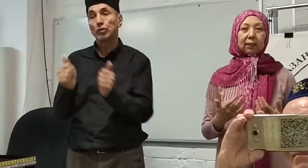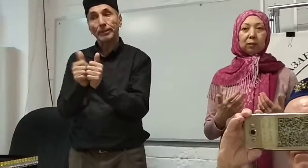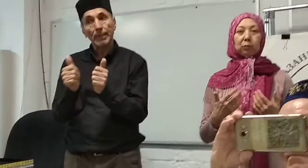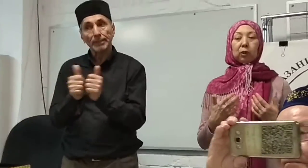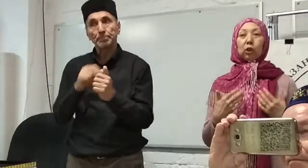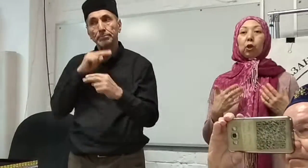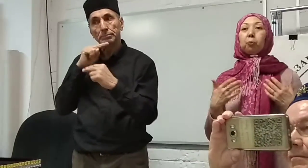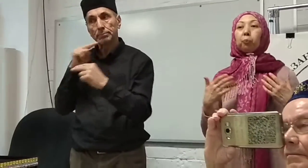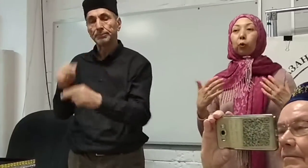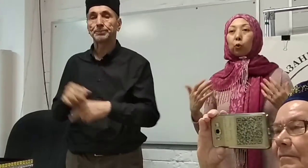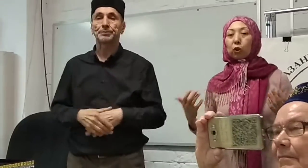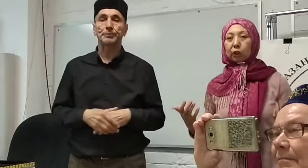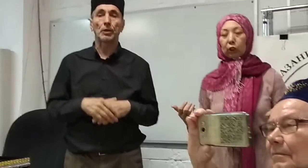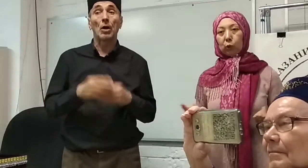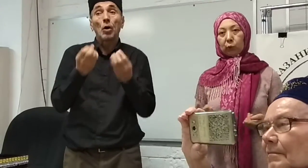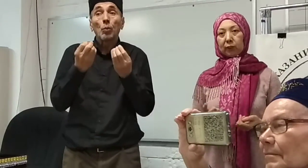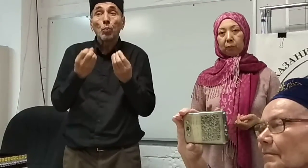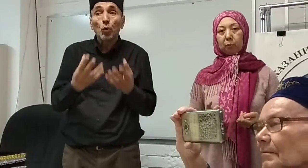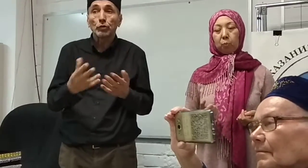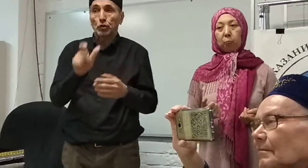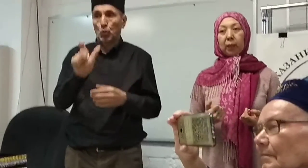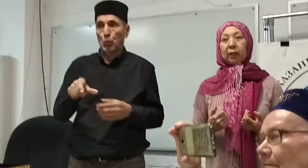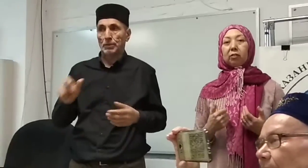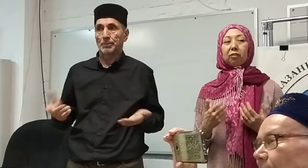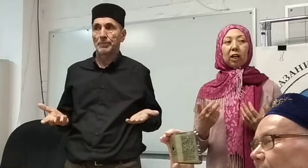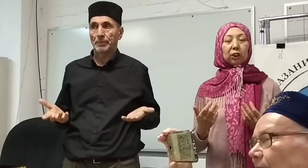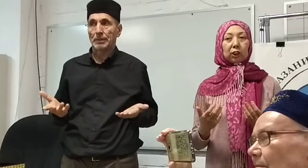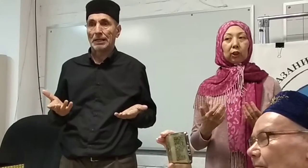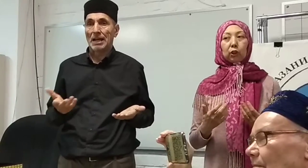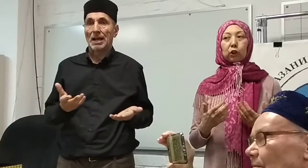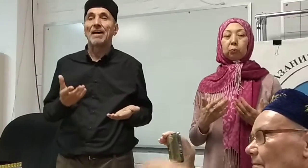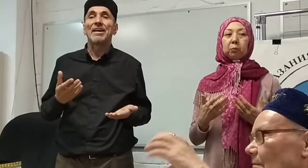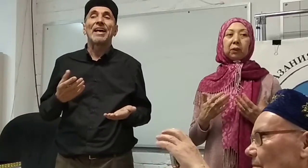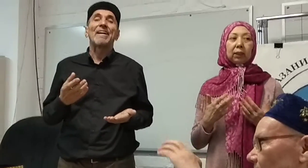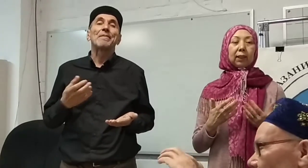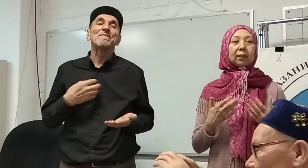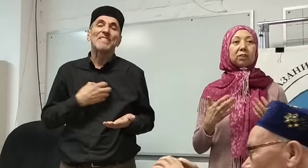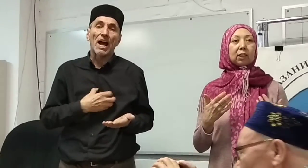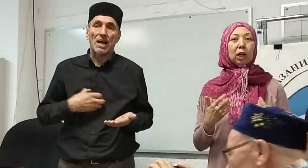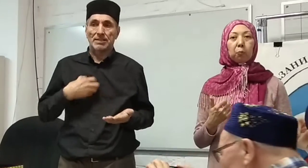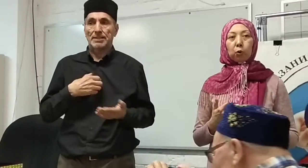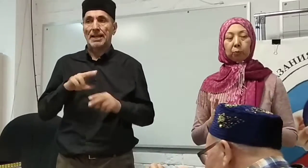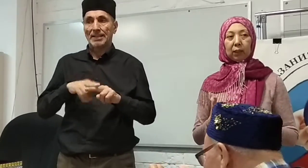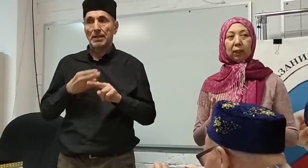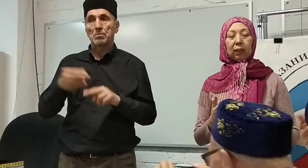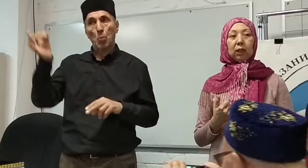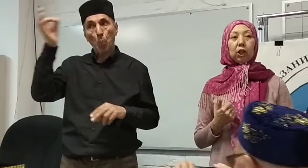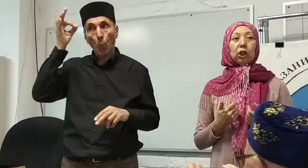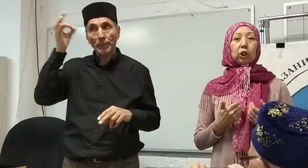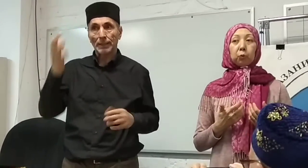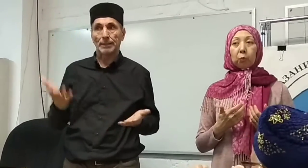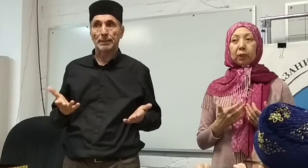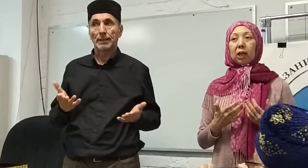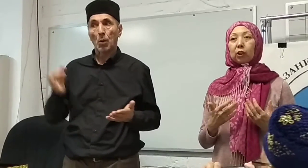соседям, просто людям. И важно, чтобы мы это всегда помнили. И помнили о